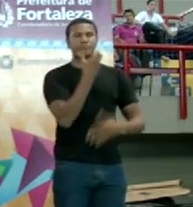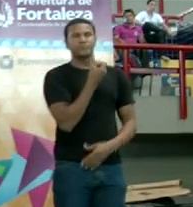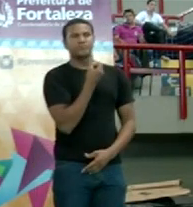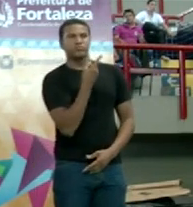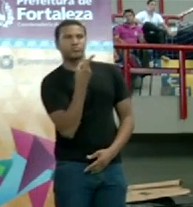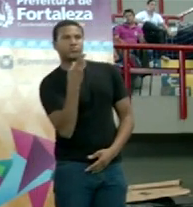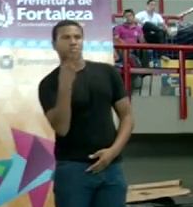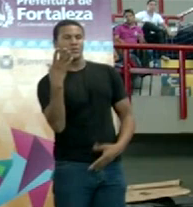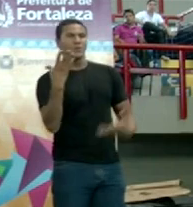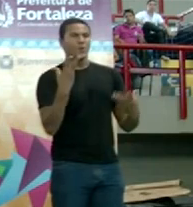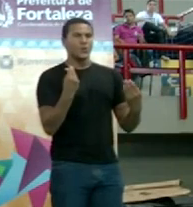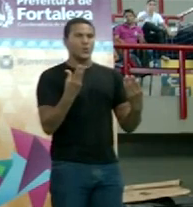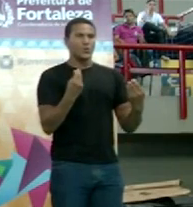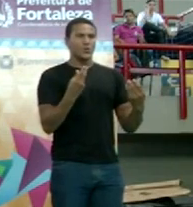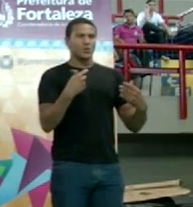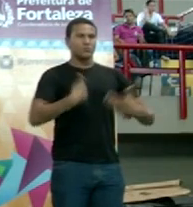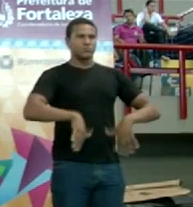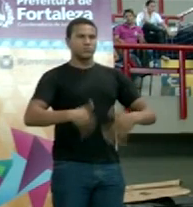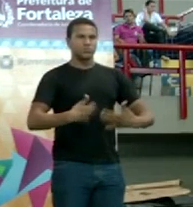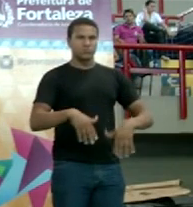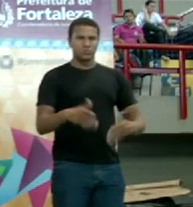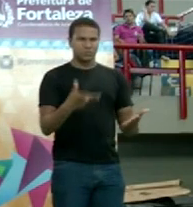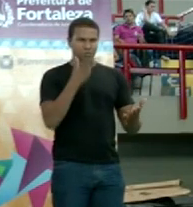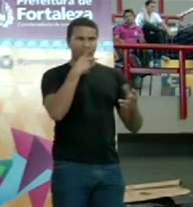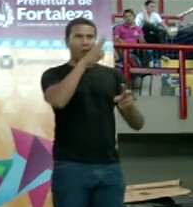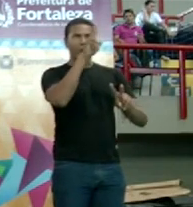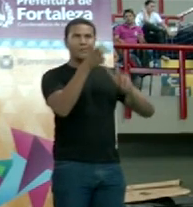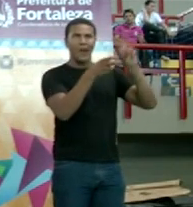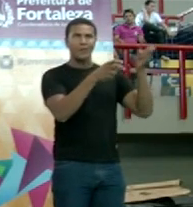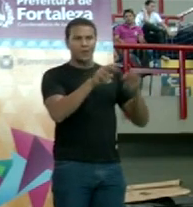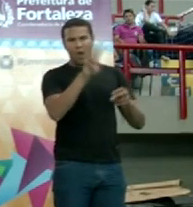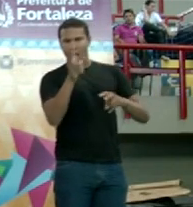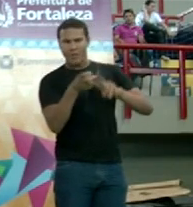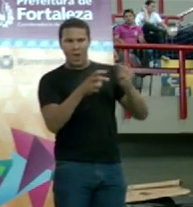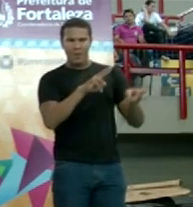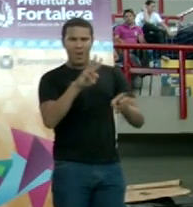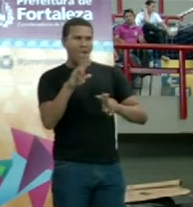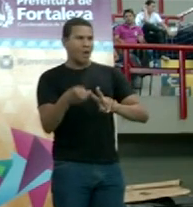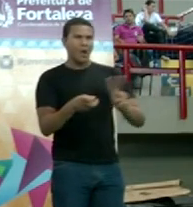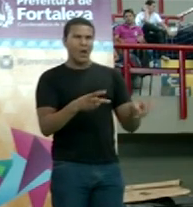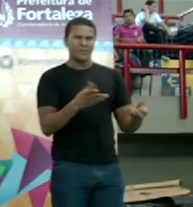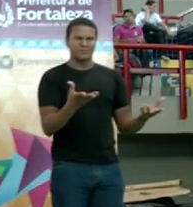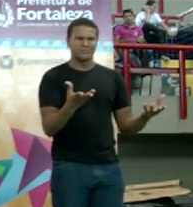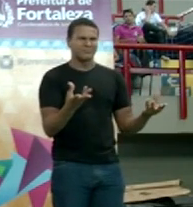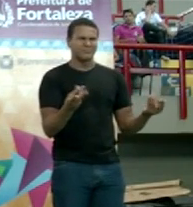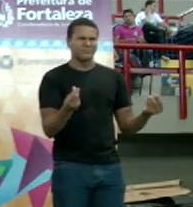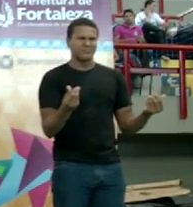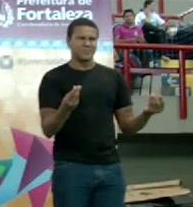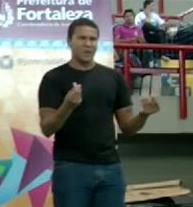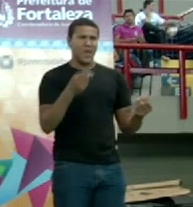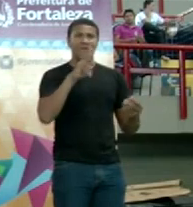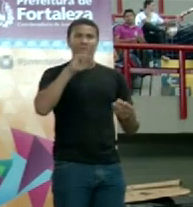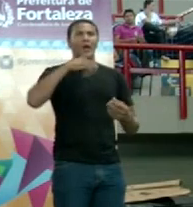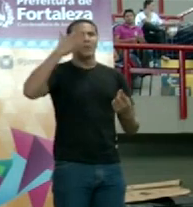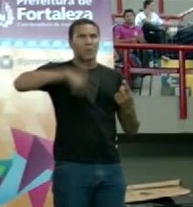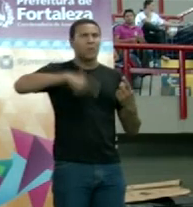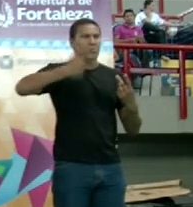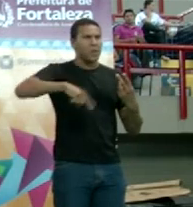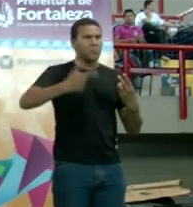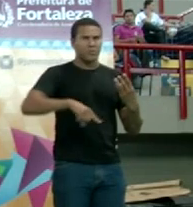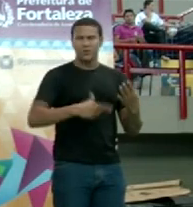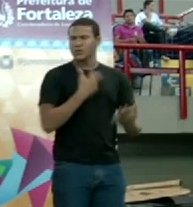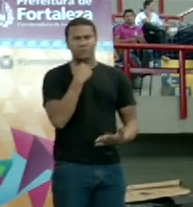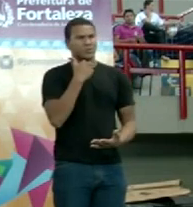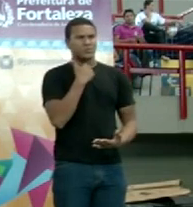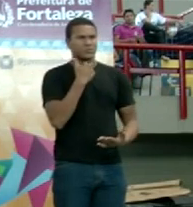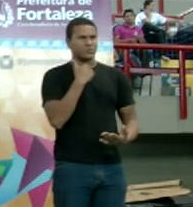aspas passam a ser uma espécie de muleta, de apoio. Só porque ele não tem uma palavra para botar e ele acha que vai usar aspa. Aí